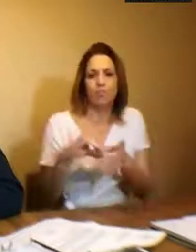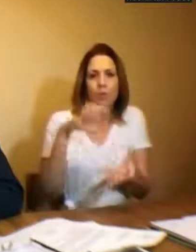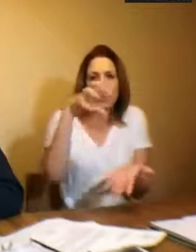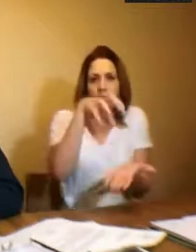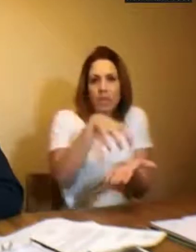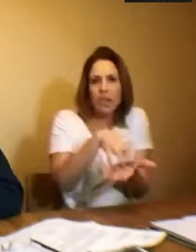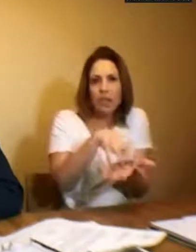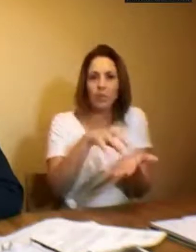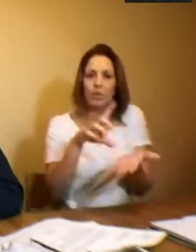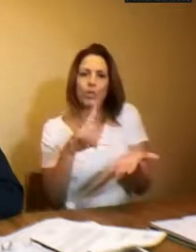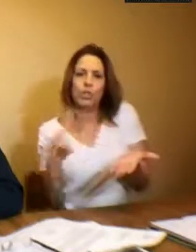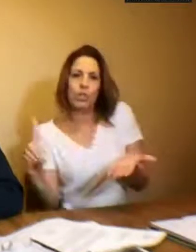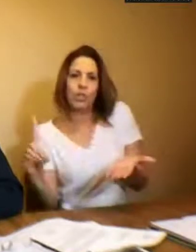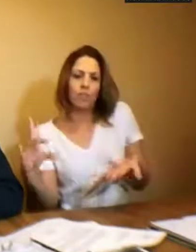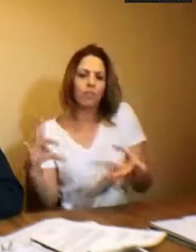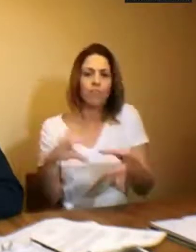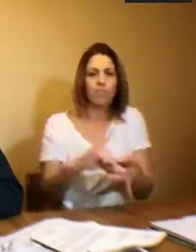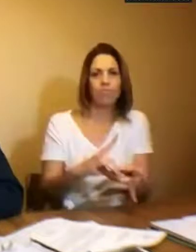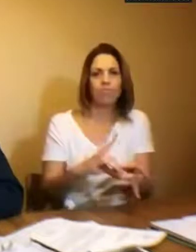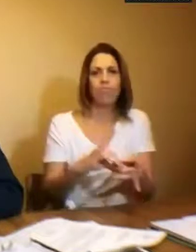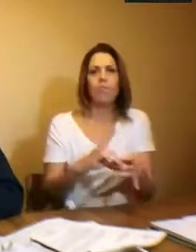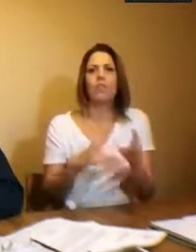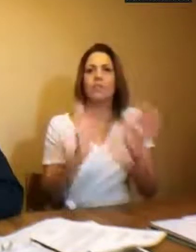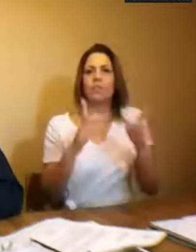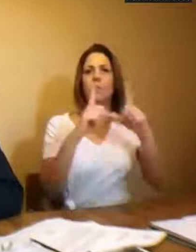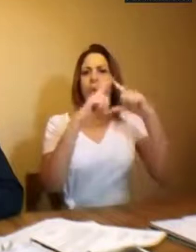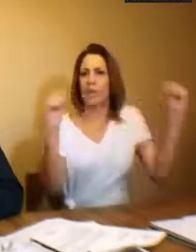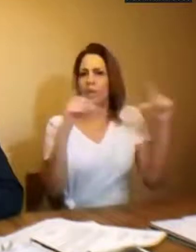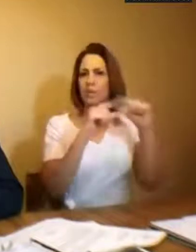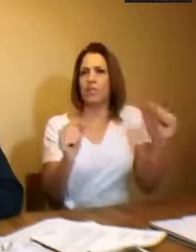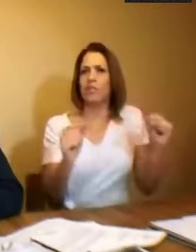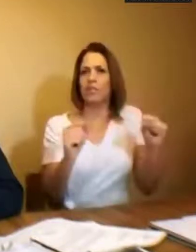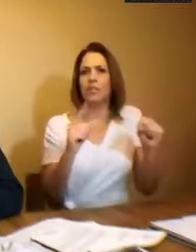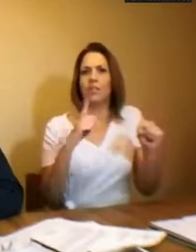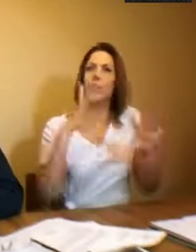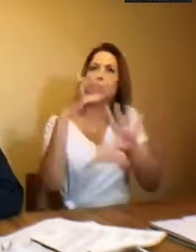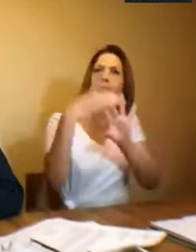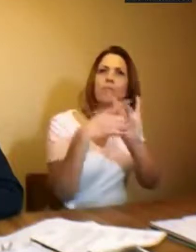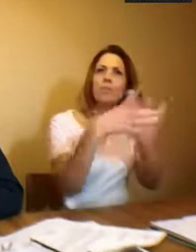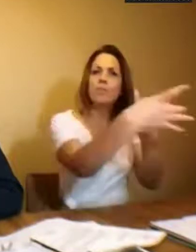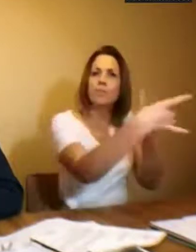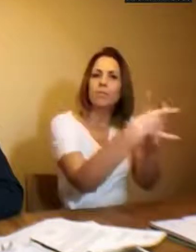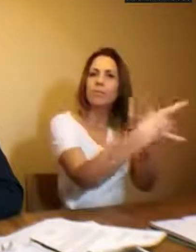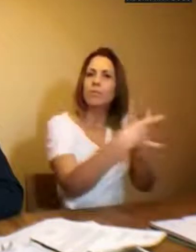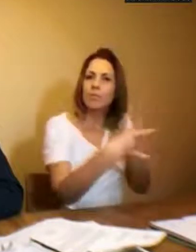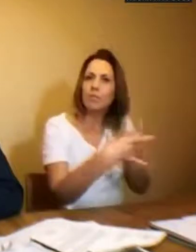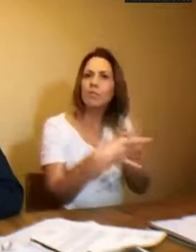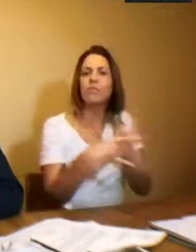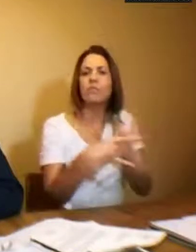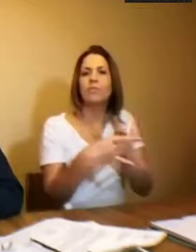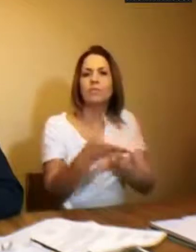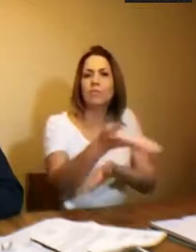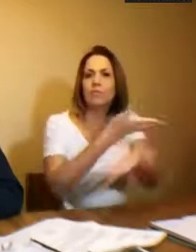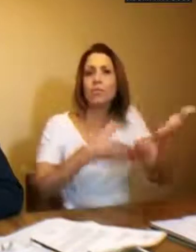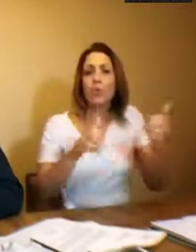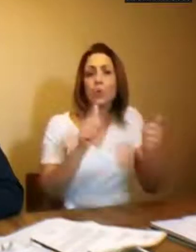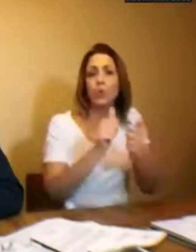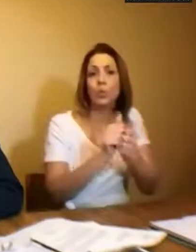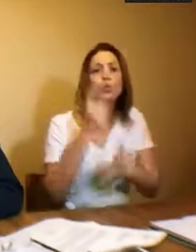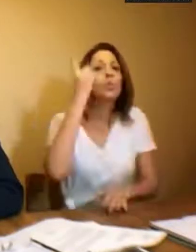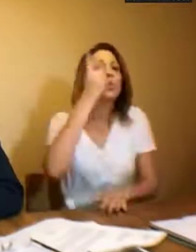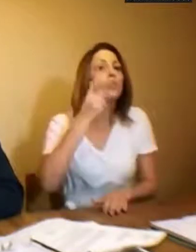maioria dos deputados federais em Brasília, como vínhamos fazendo, coordenando juntamente com o deputado